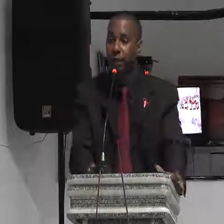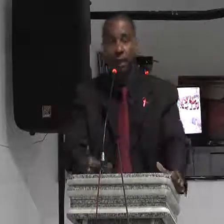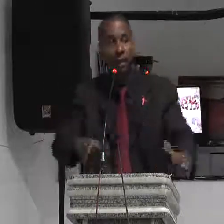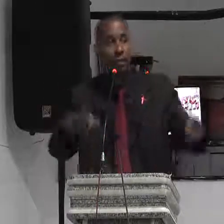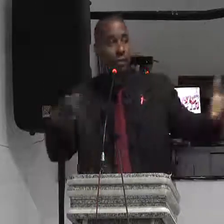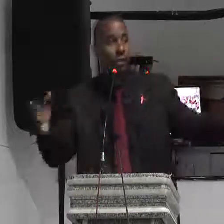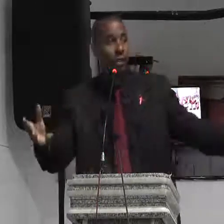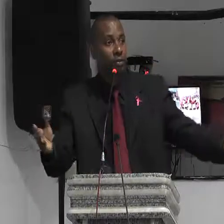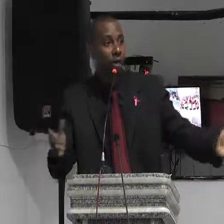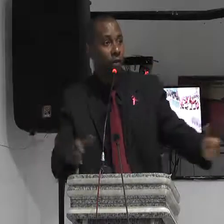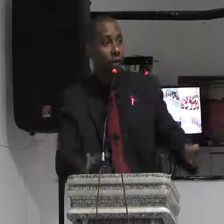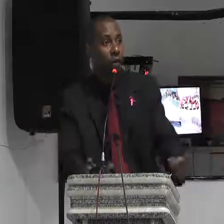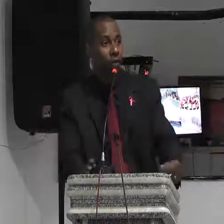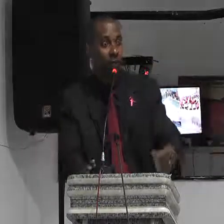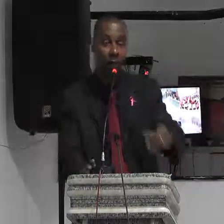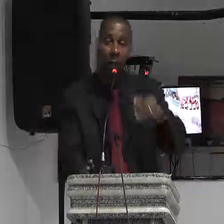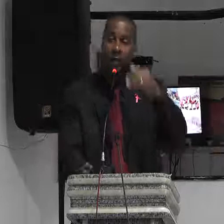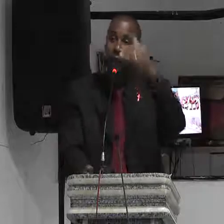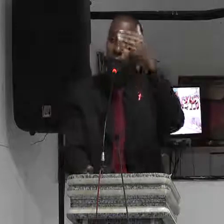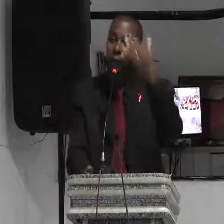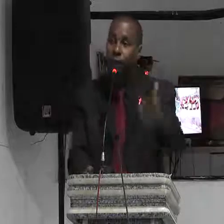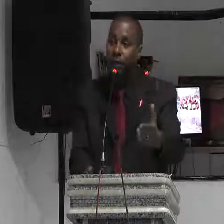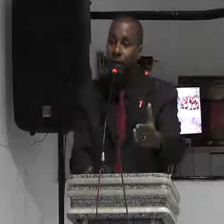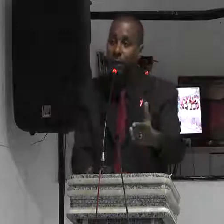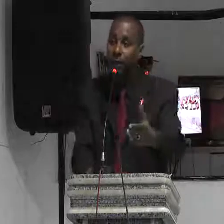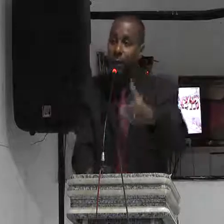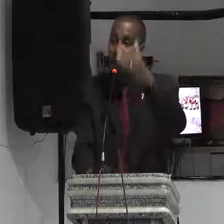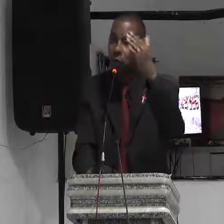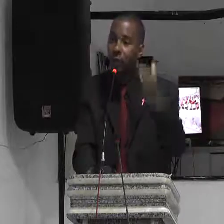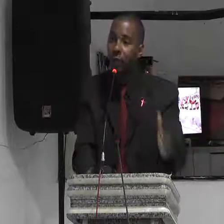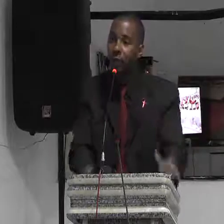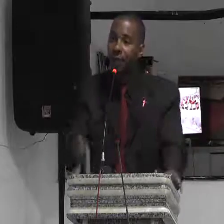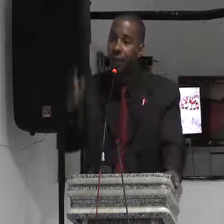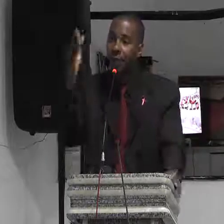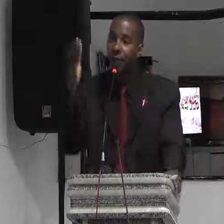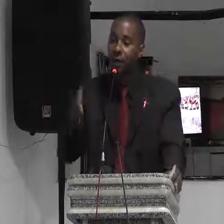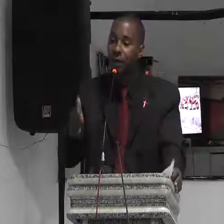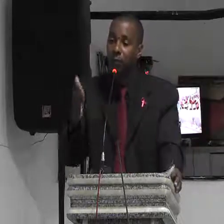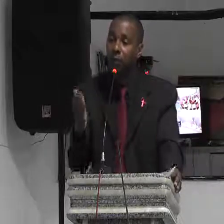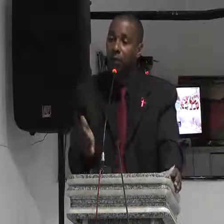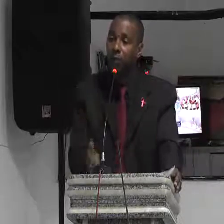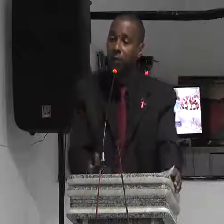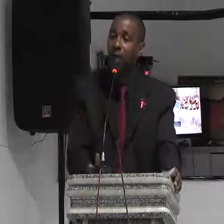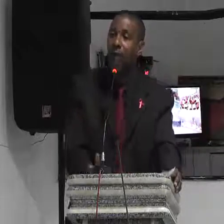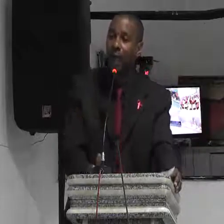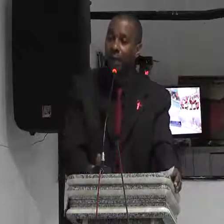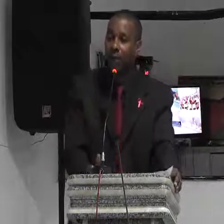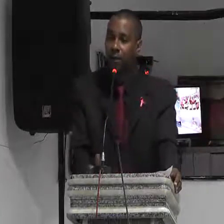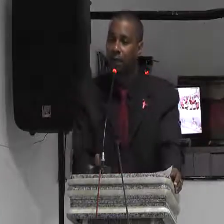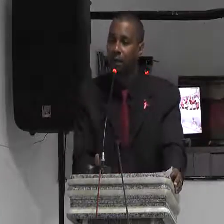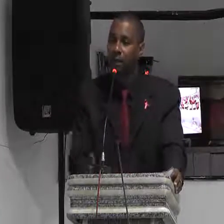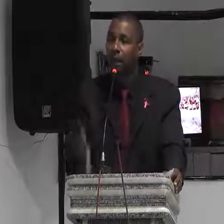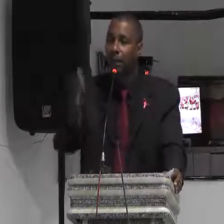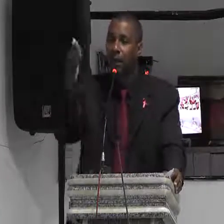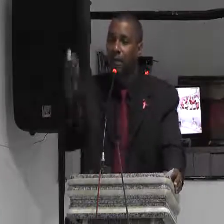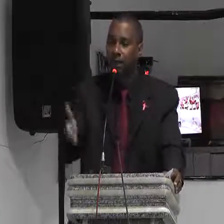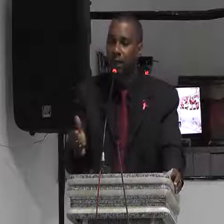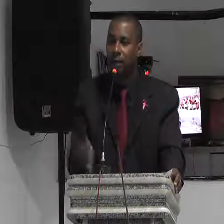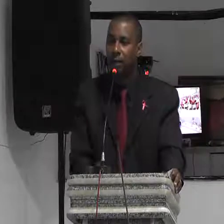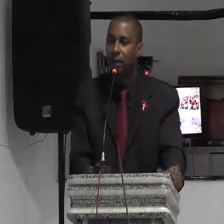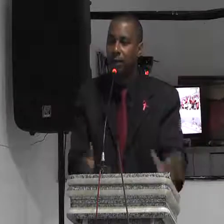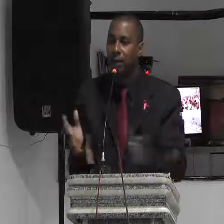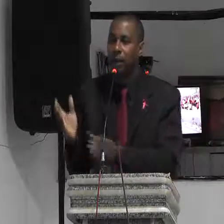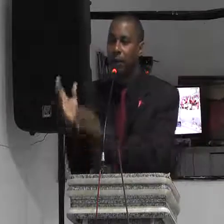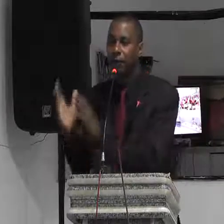Jequié, eu acho que em articulação política, já foi pessoalmente agradecer ao diretor da Valec, lá em